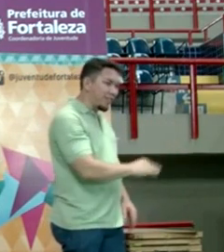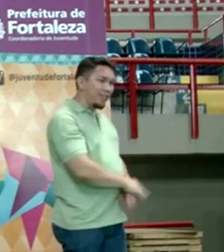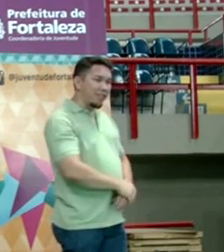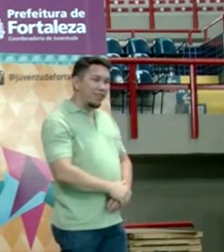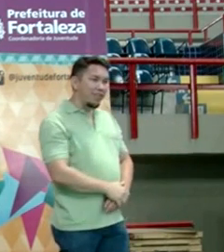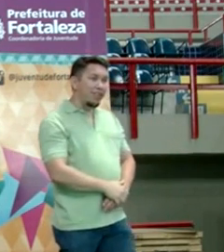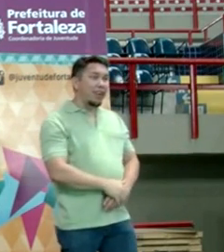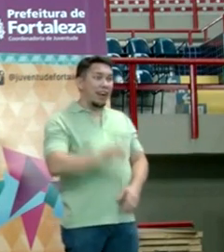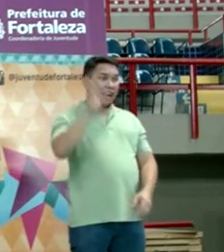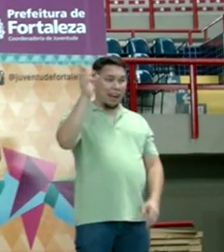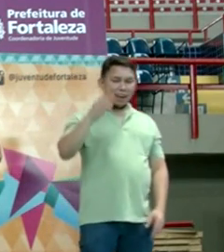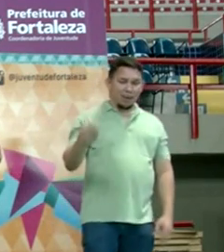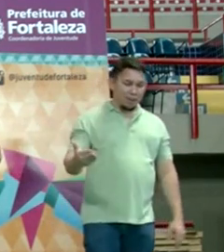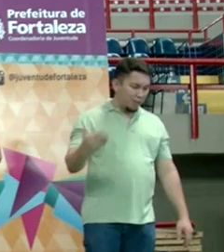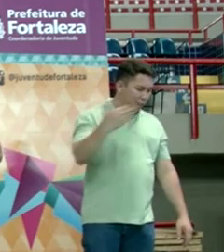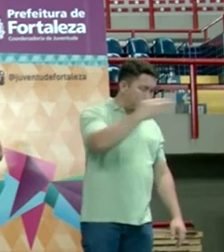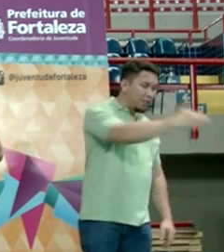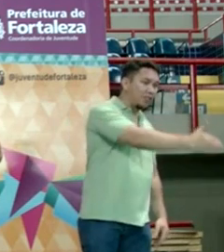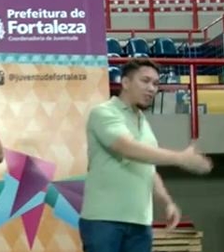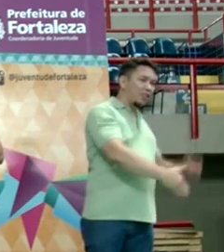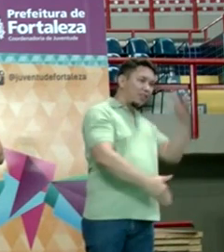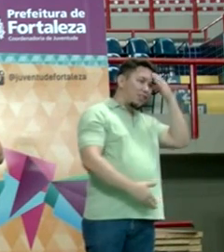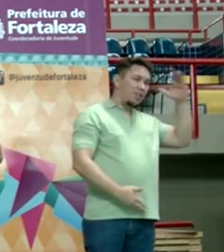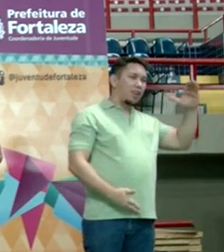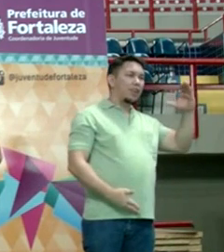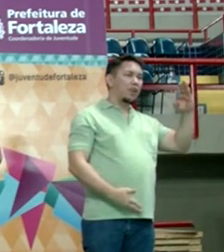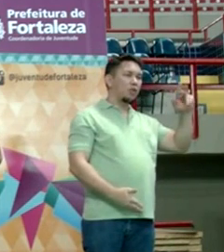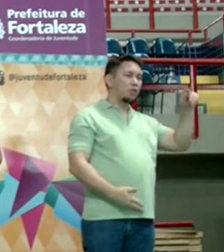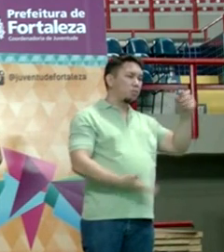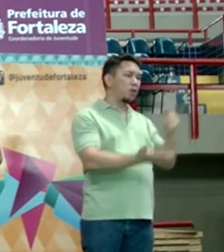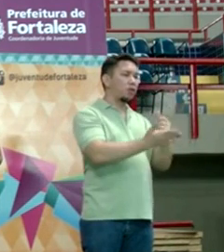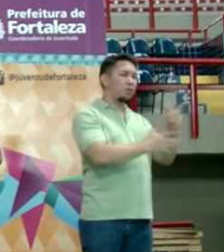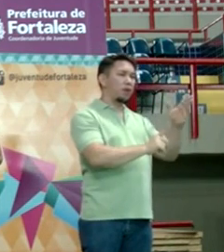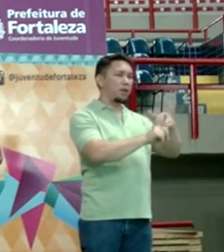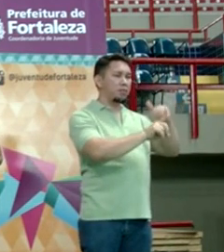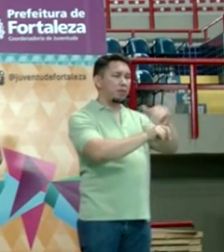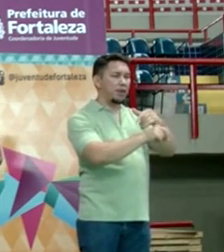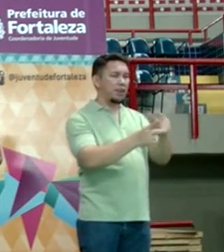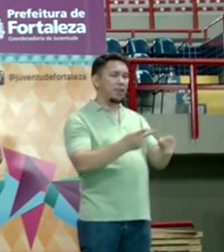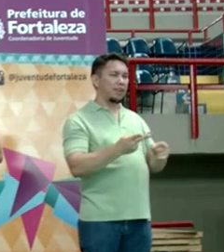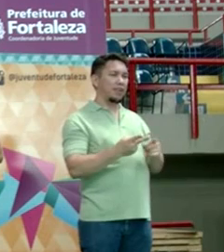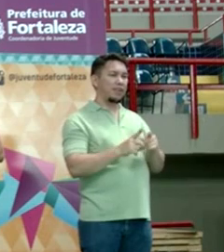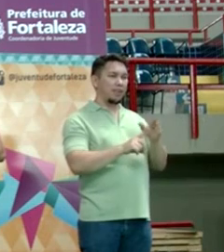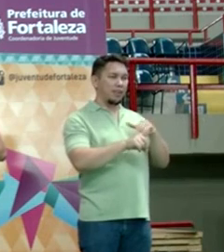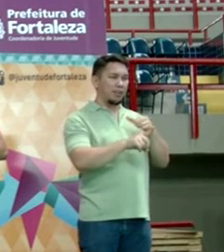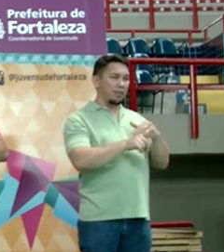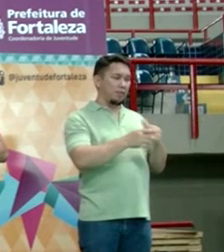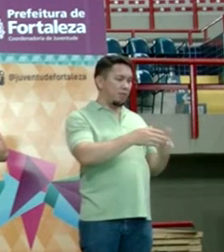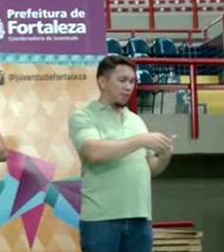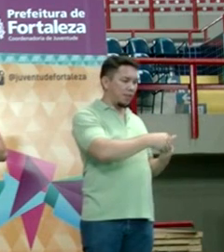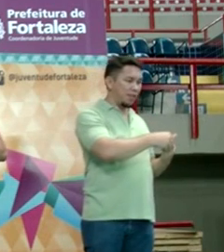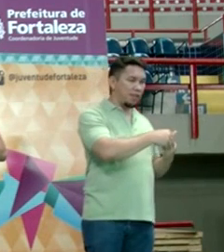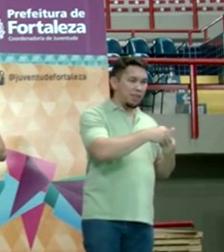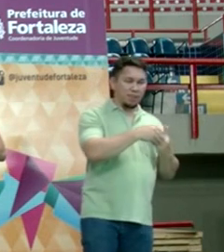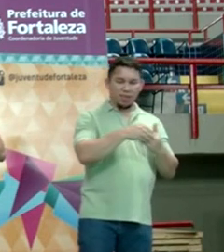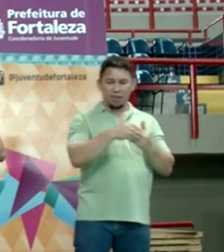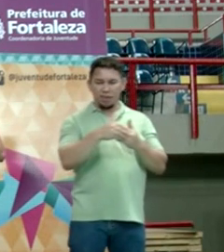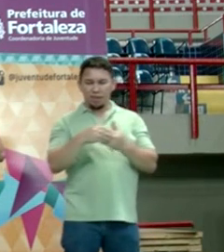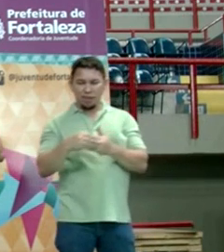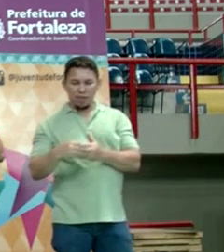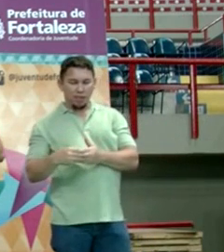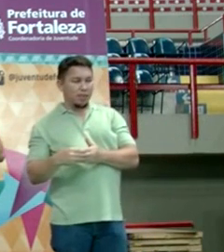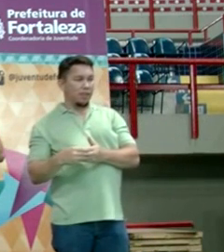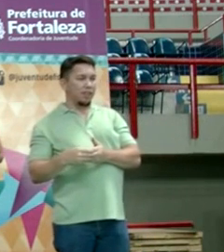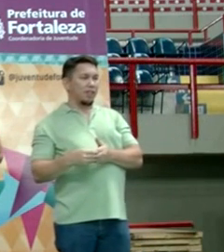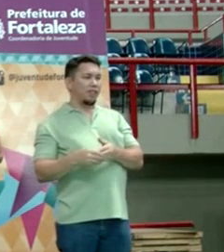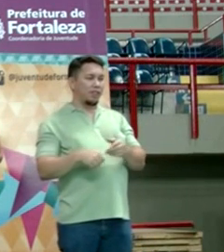Pois a Rússia saiu e foi até Cuba para comprar banana. As bananas vieram. Não foi